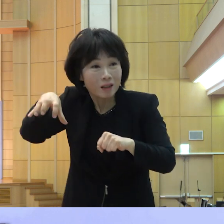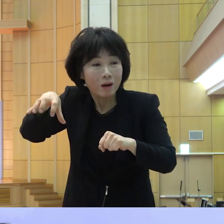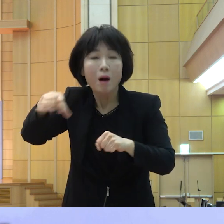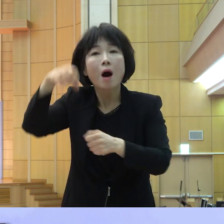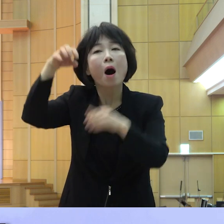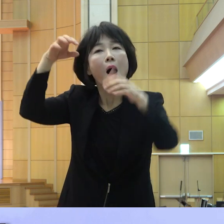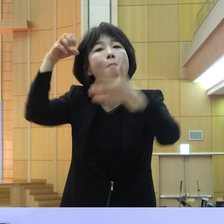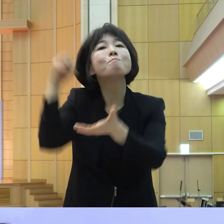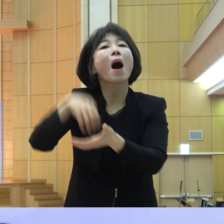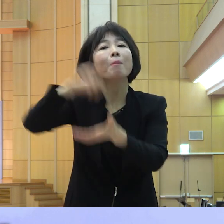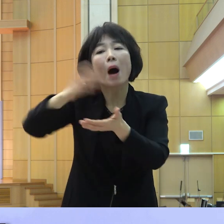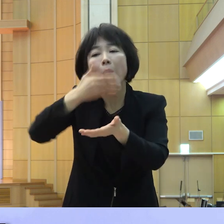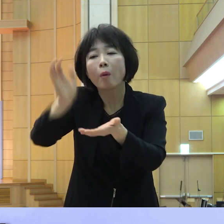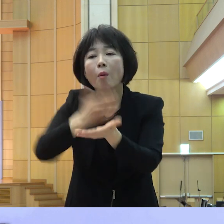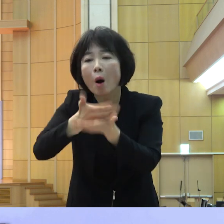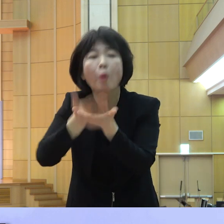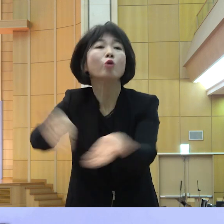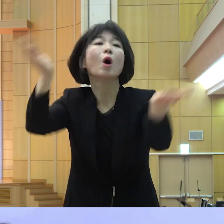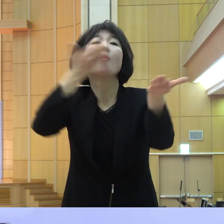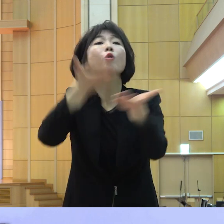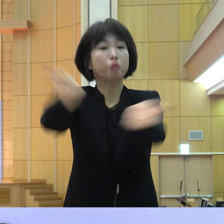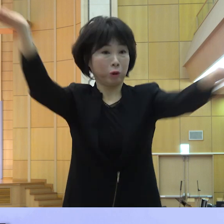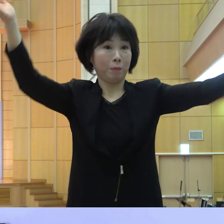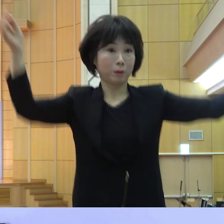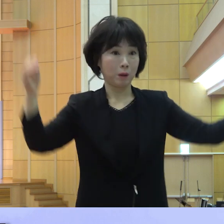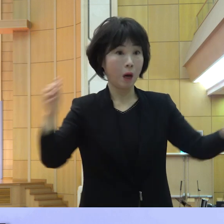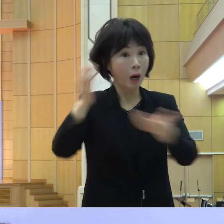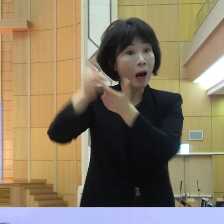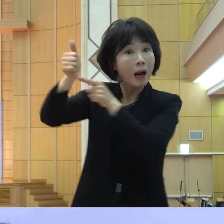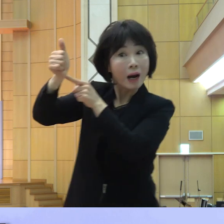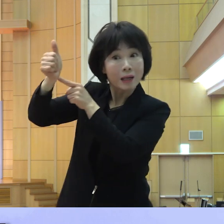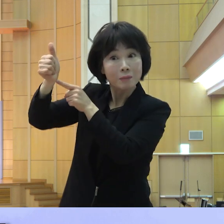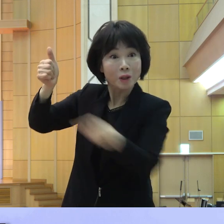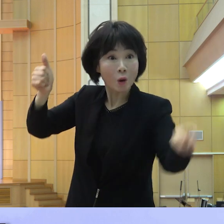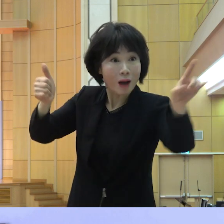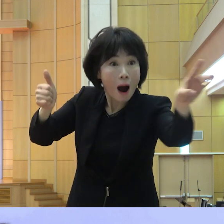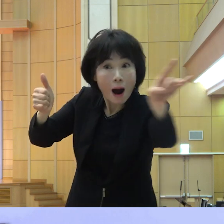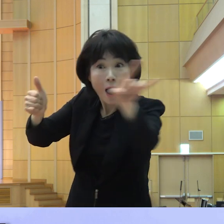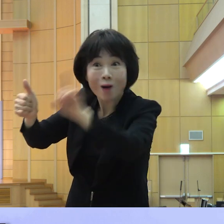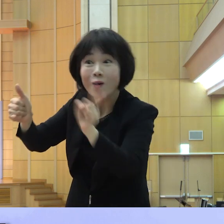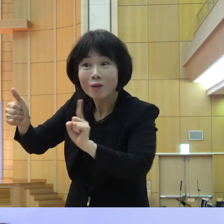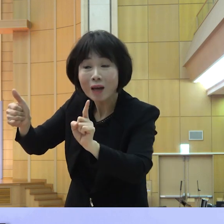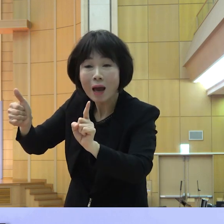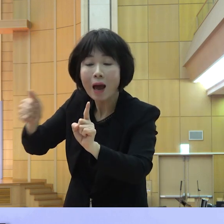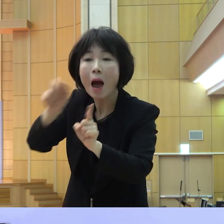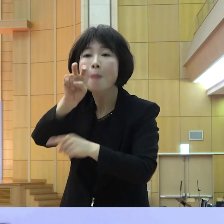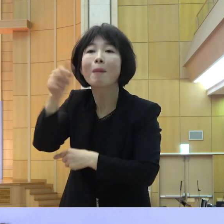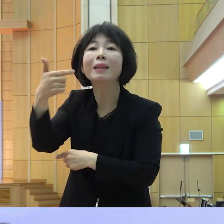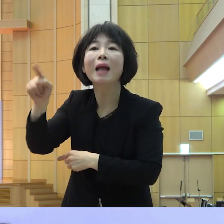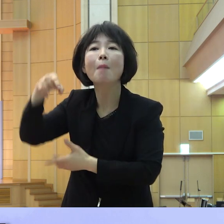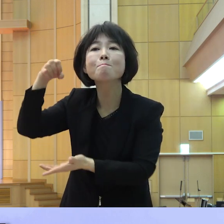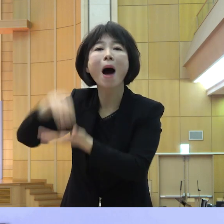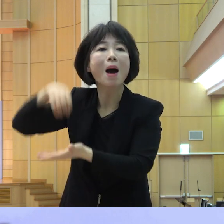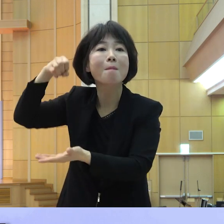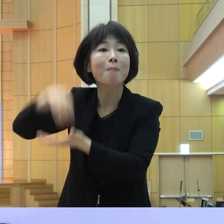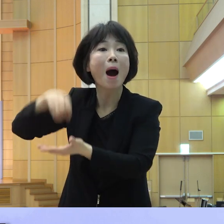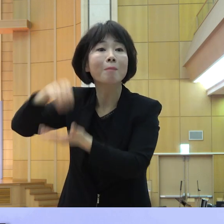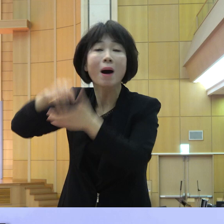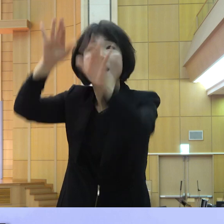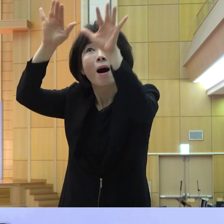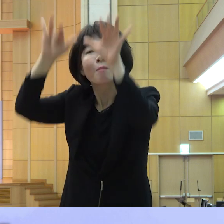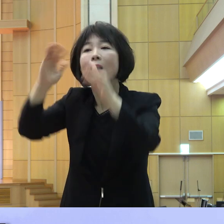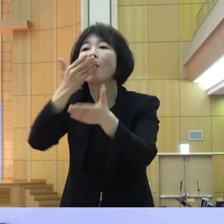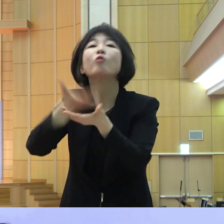이는 하나님께서 이제 광야에서 만나를 먹이셨는데, 이는 다